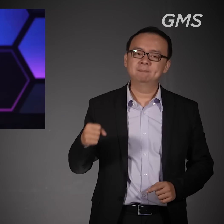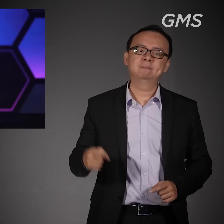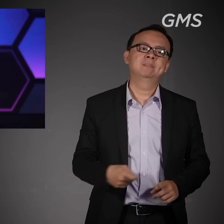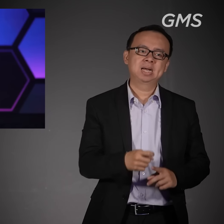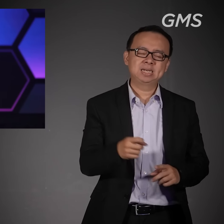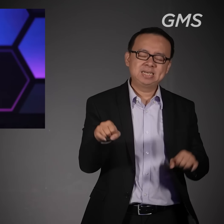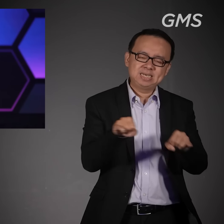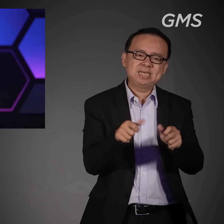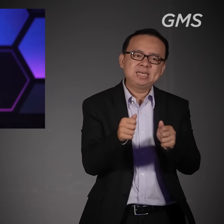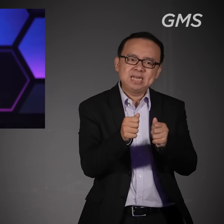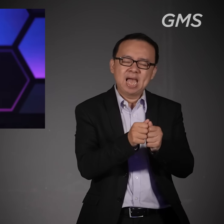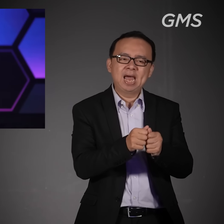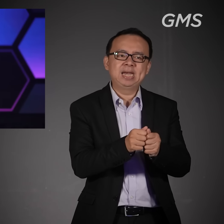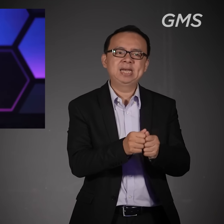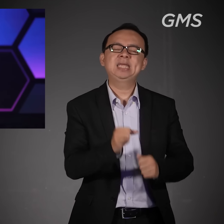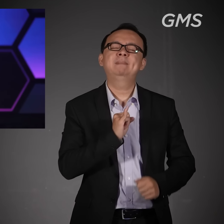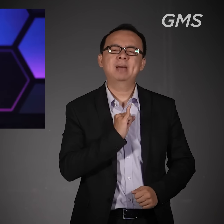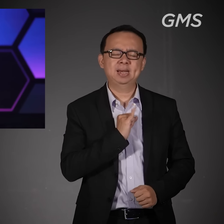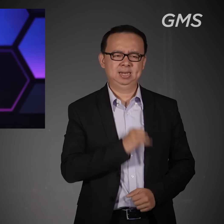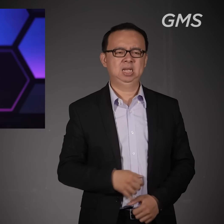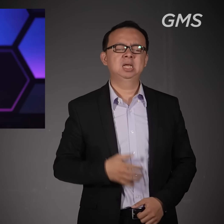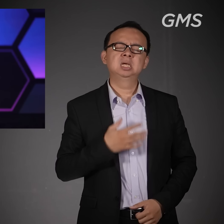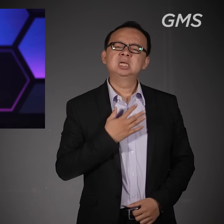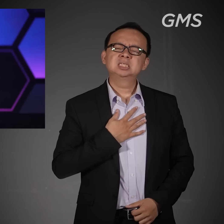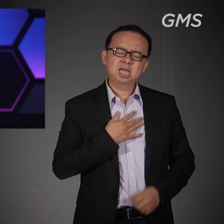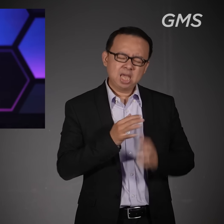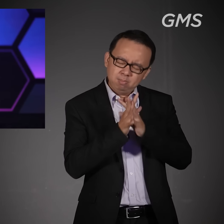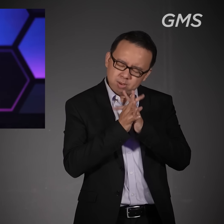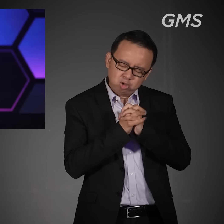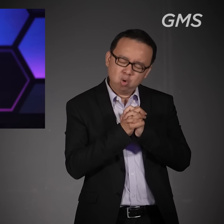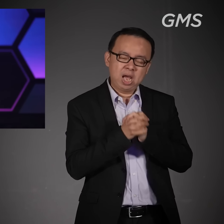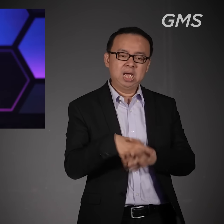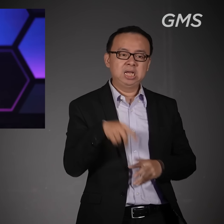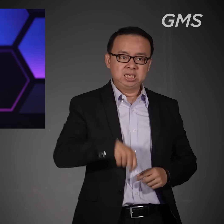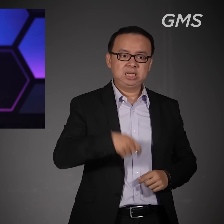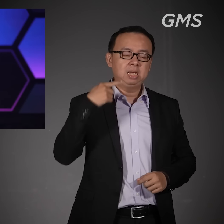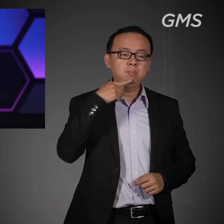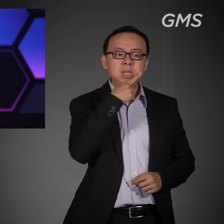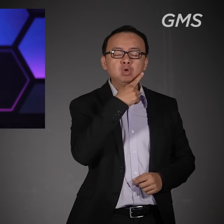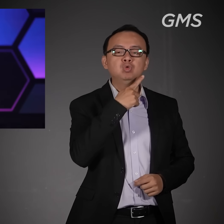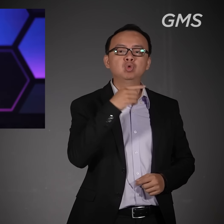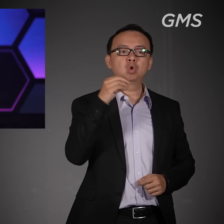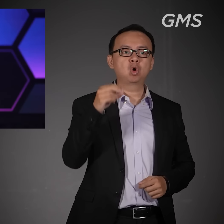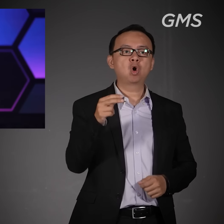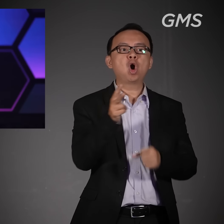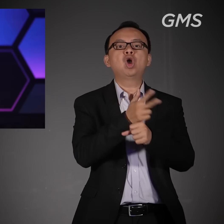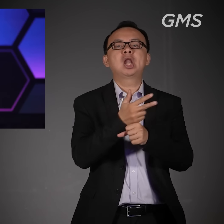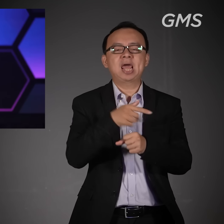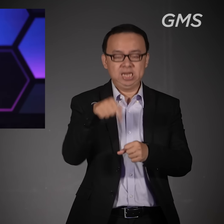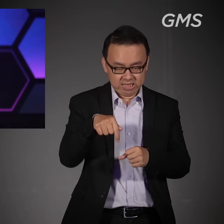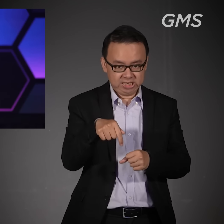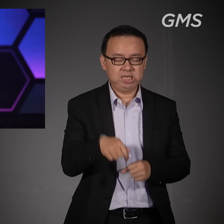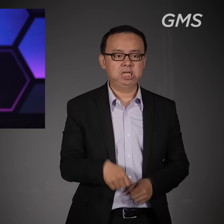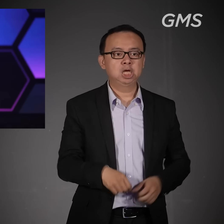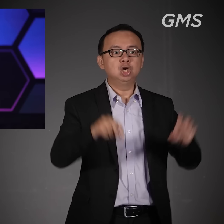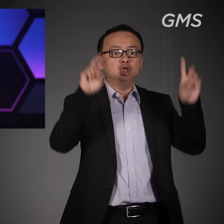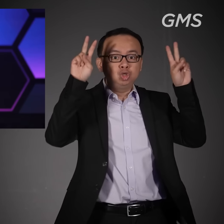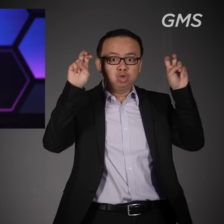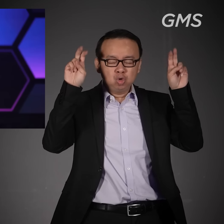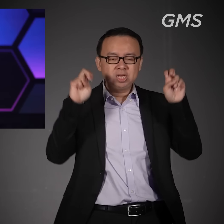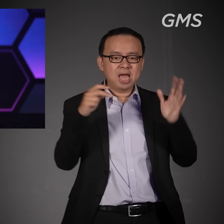Saya berdoa bahwa apa yang saya sampaikan di hari Minggu online ini waktu saya berkhotbah, Yesus onsite judulnya,